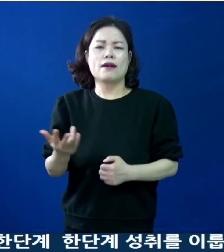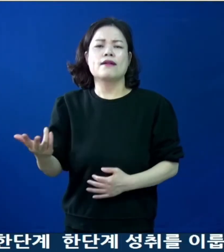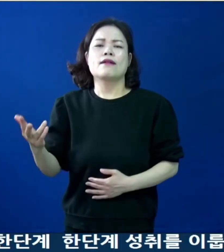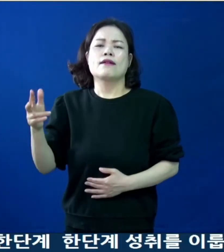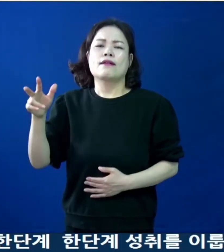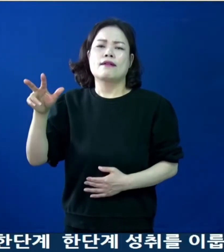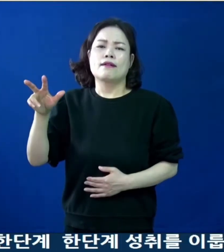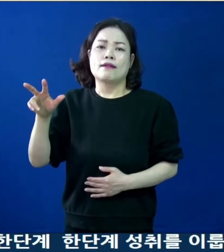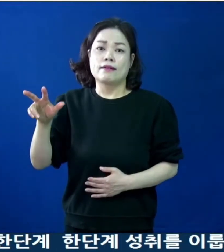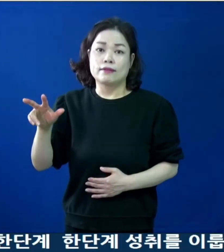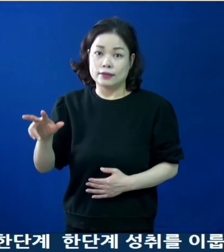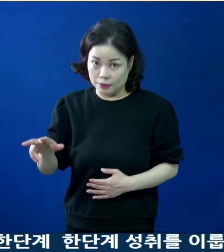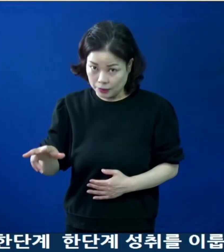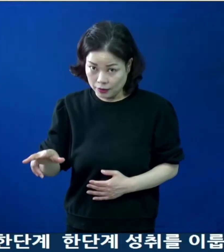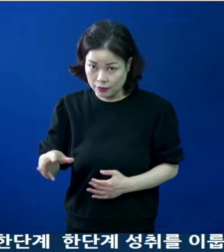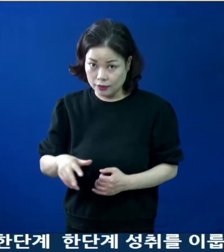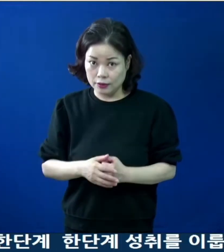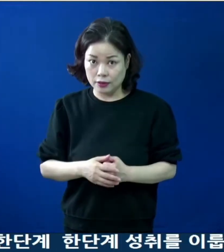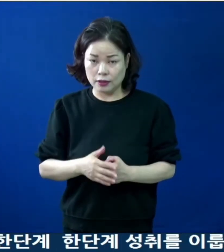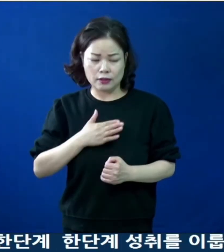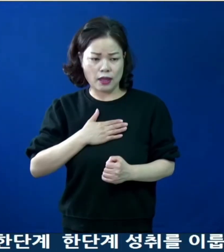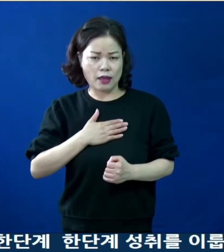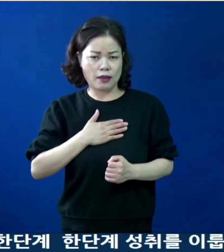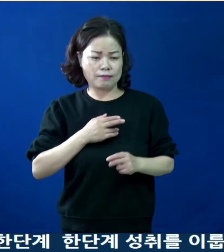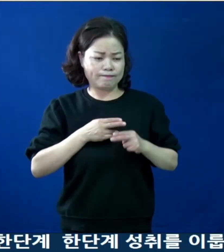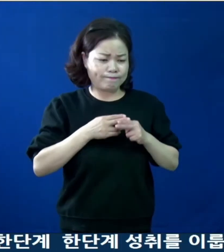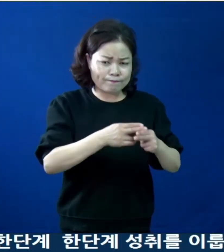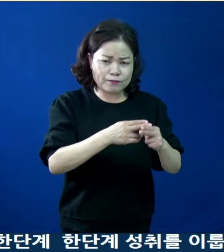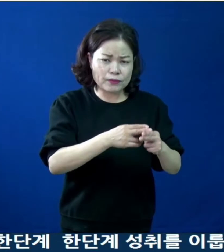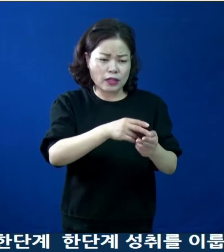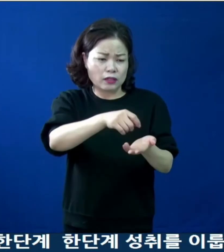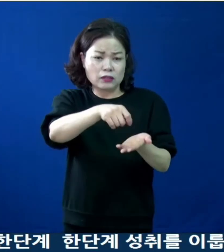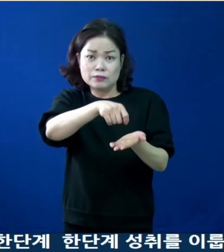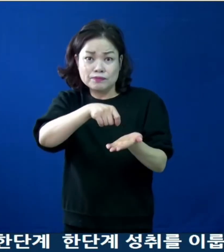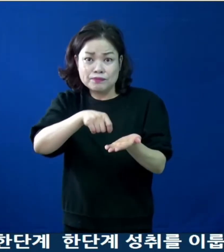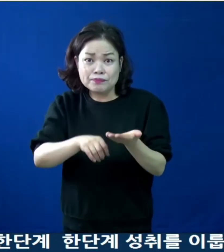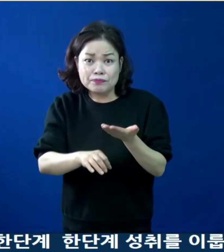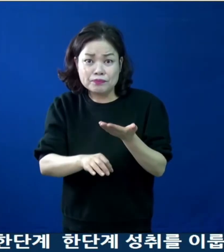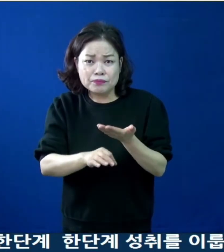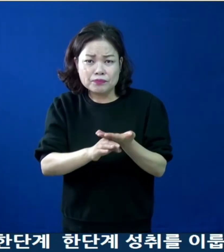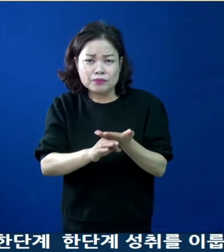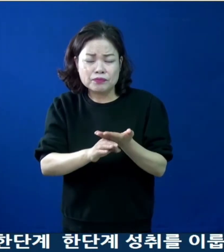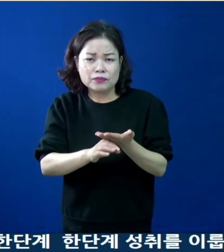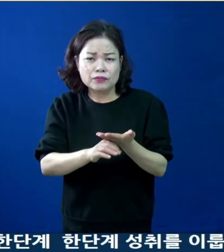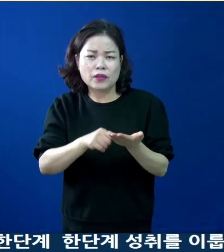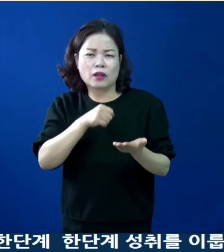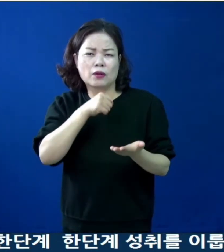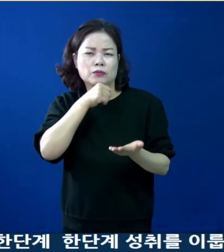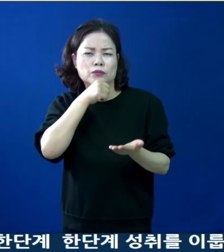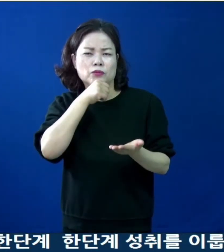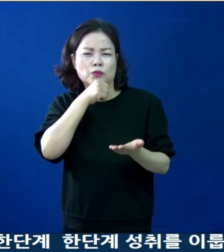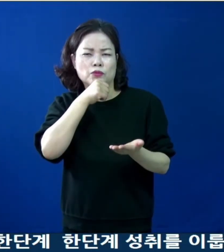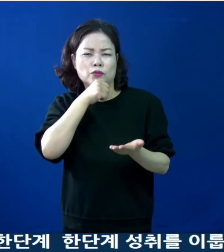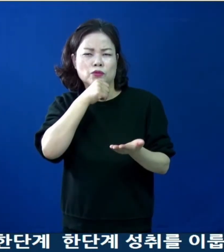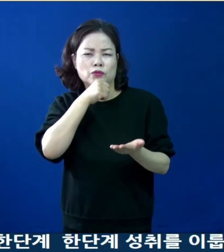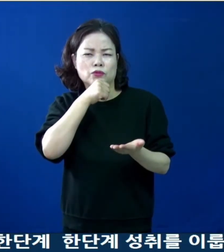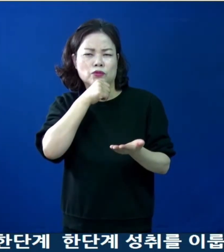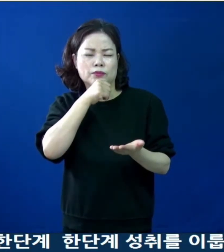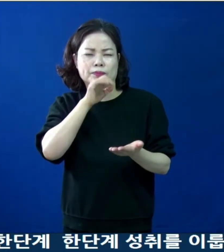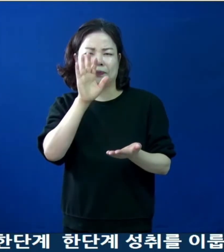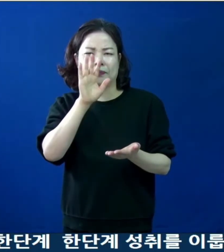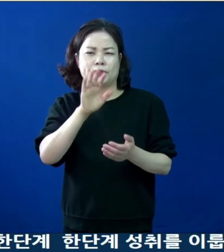하지만 그렇게 내 마음대로 답을 써놓으면 점수를 얻을 수가